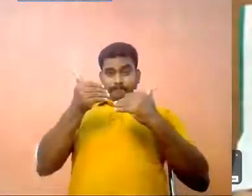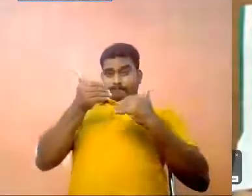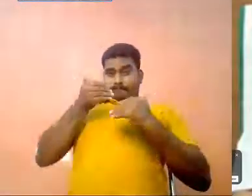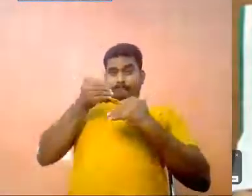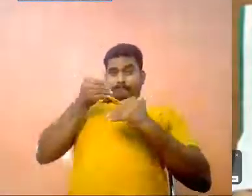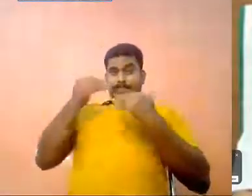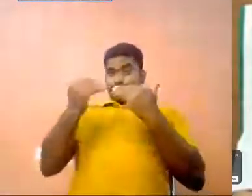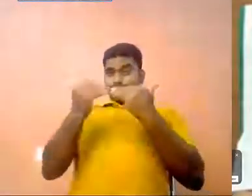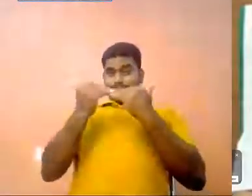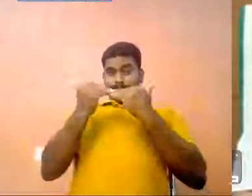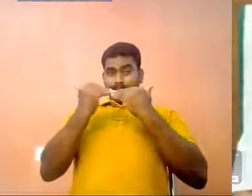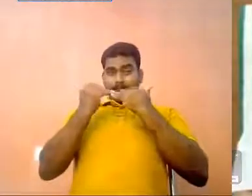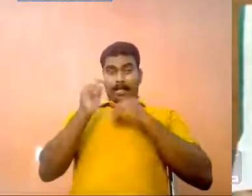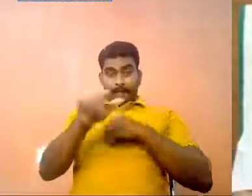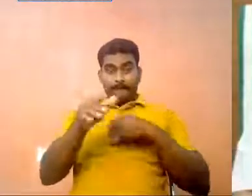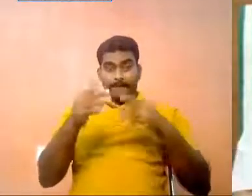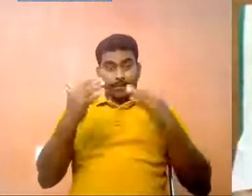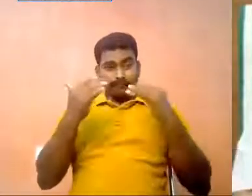ആദ്യം ശ്രദ്ധിക്കേണ്ടത്